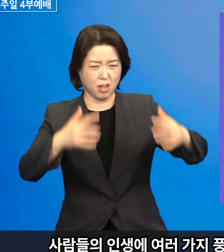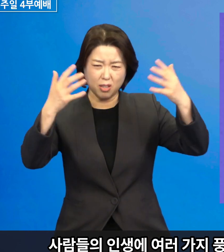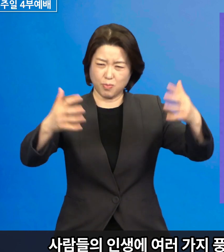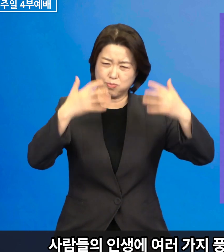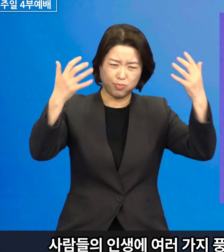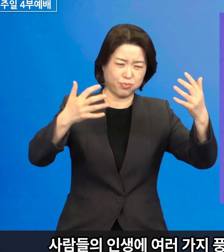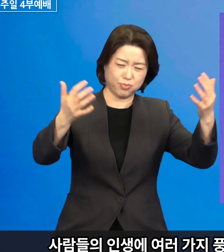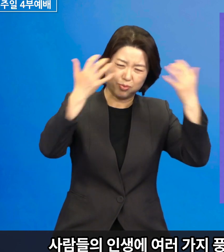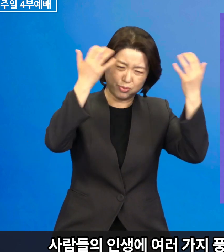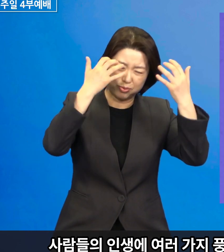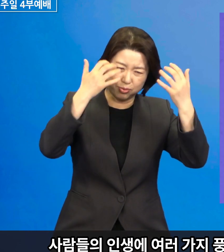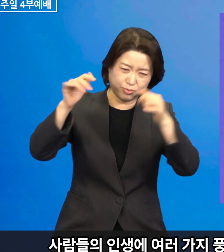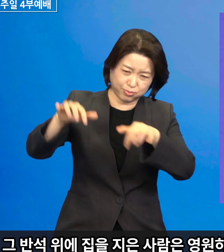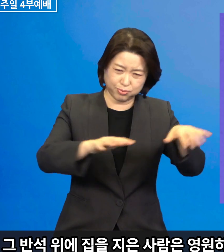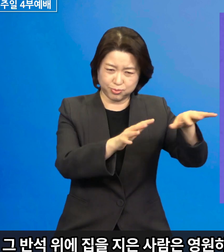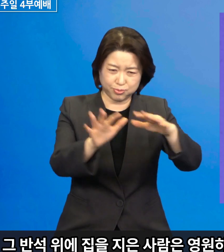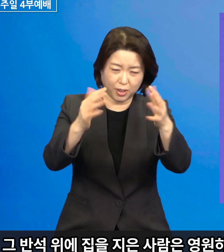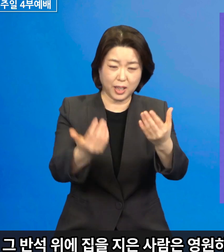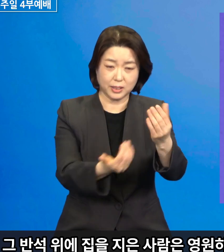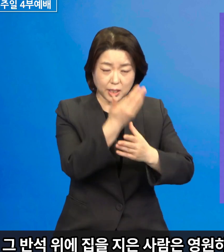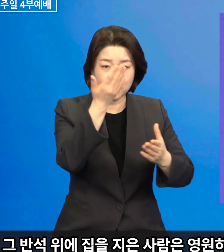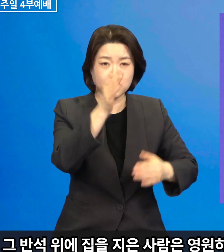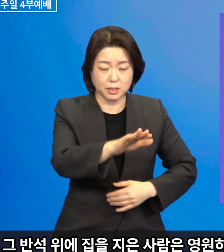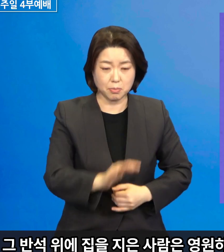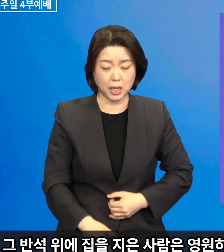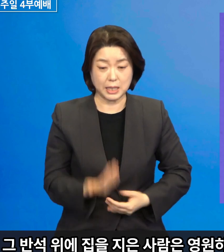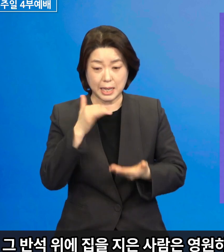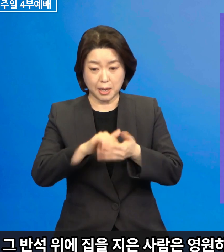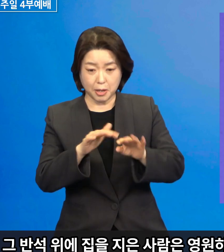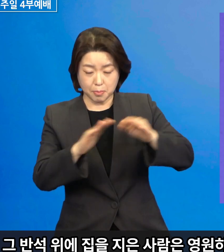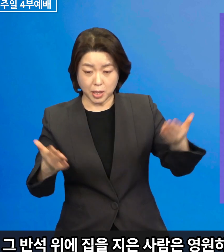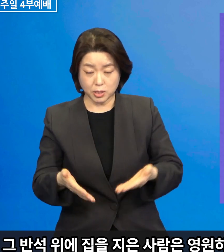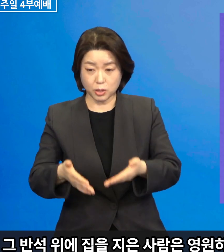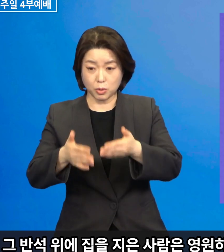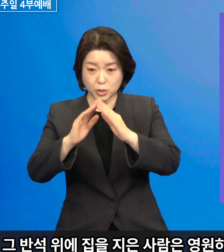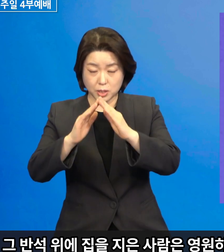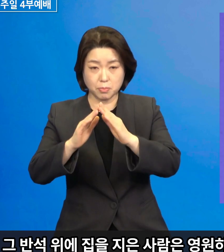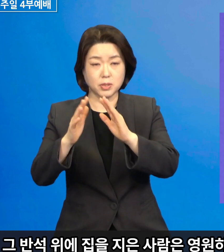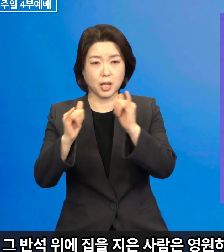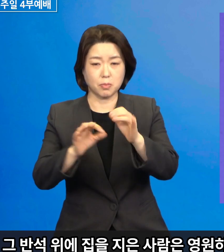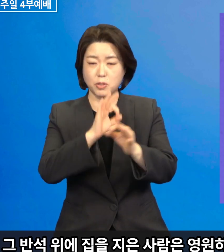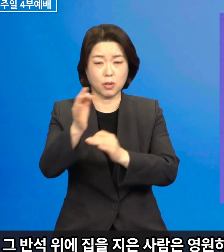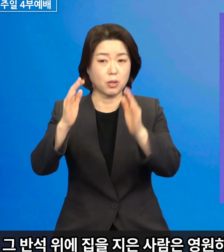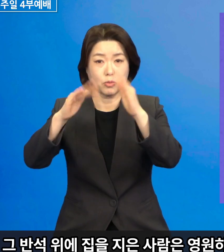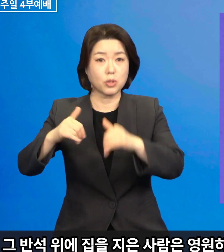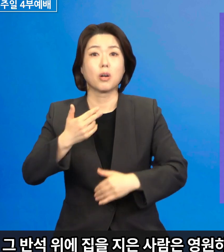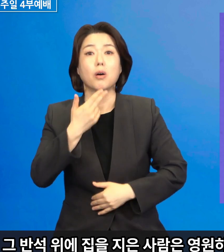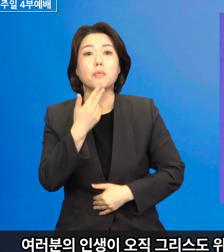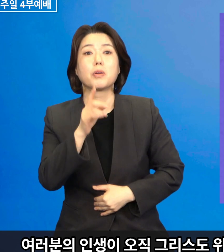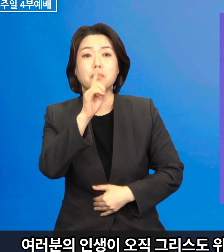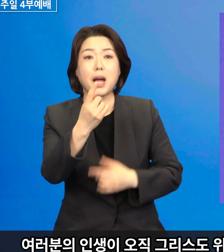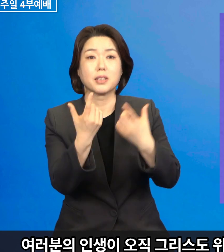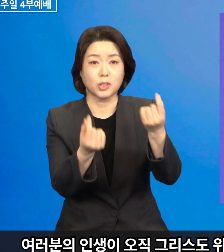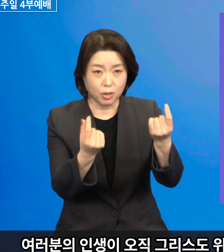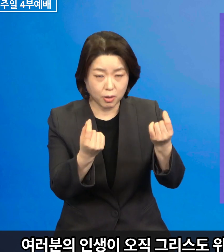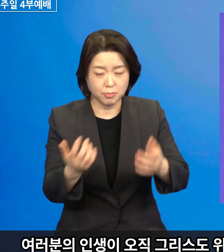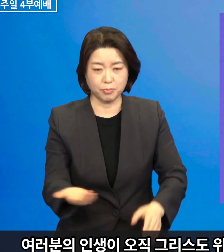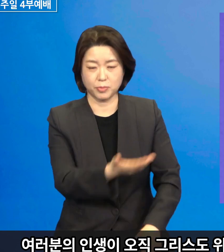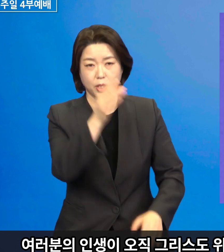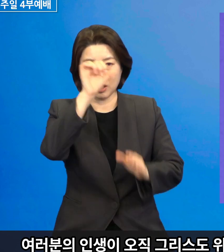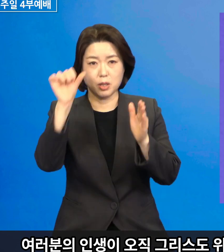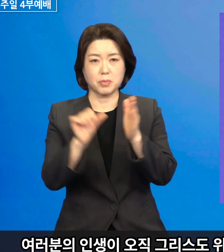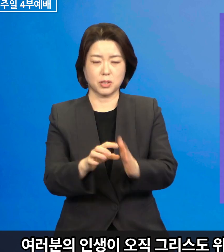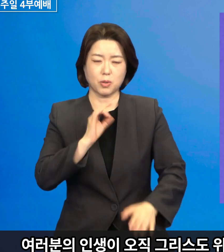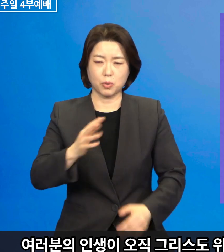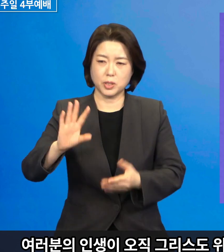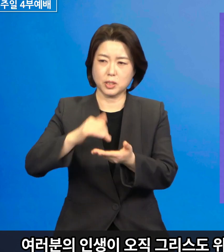불고 막 풍랑이 일어났지만 그 반석 위에 집을 지은 사람은 영원히 무너지지 않는다라고 말씀하신 것처럼 여러분의 인생이 오직